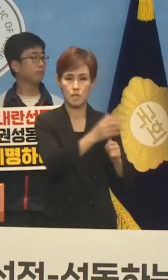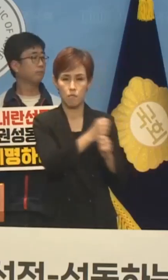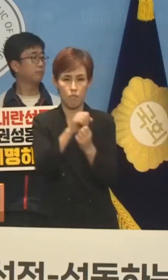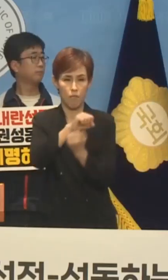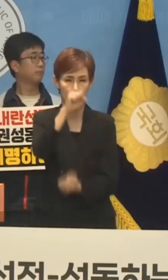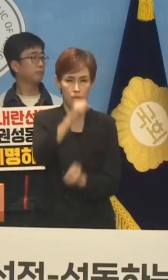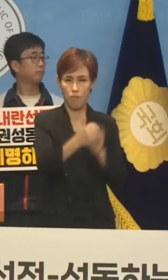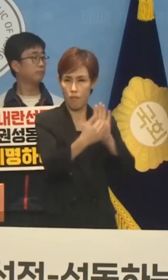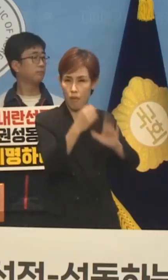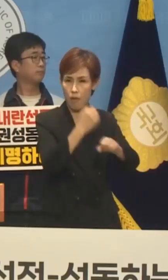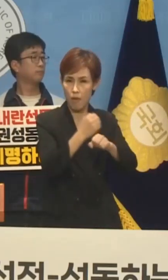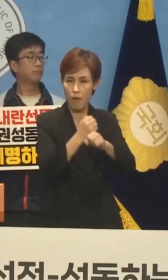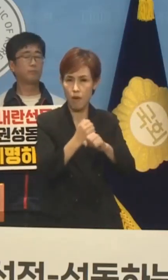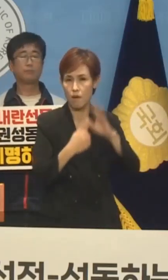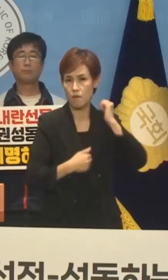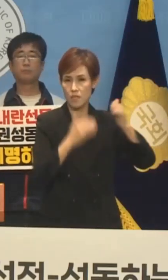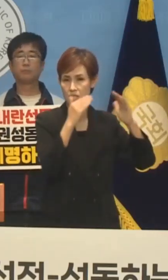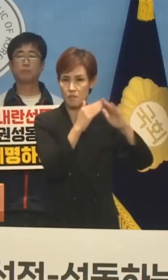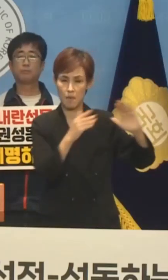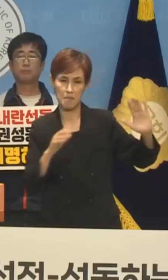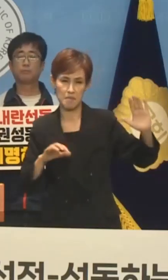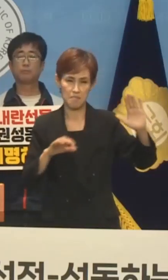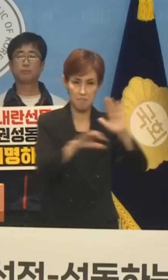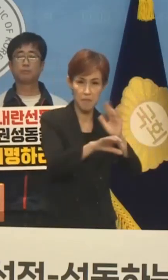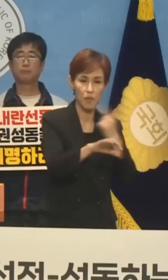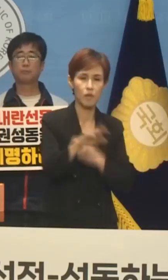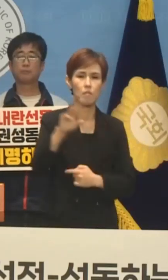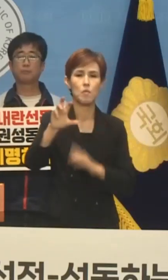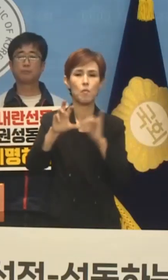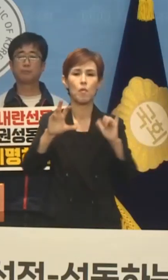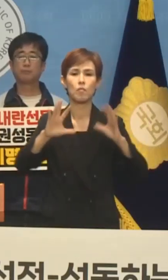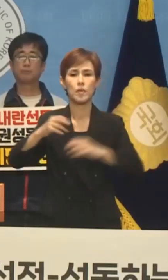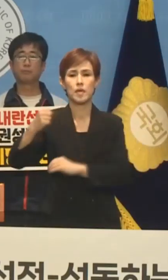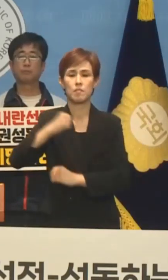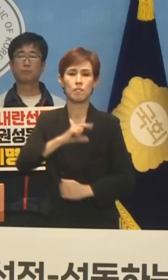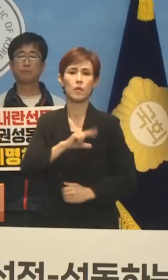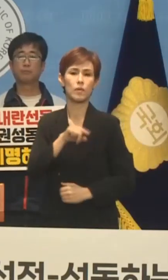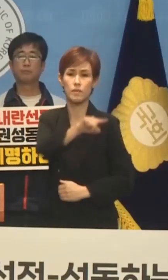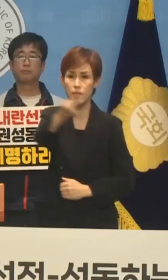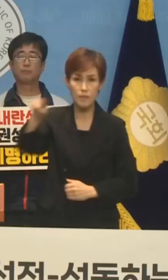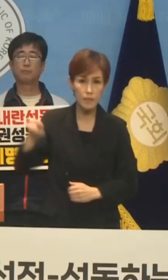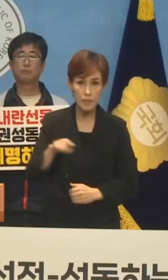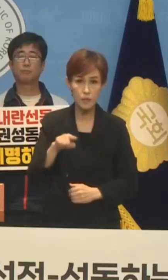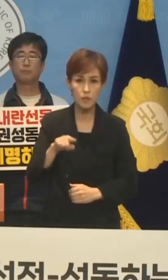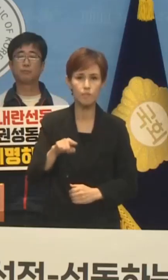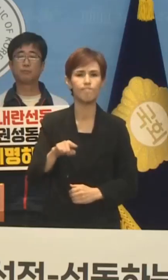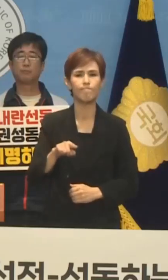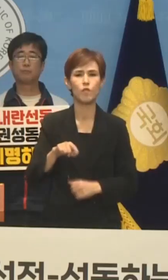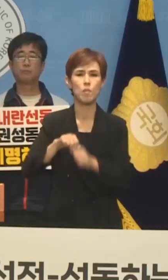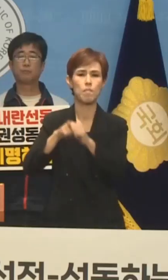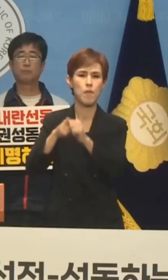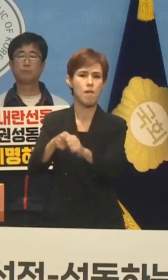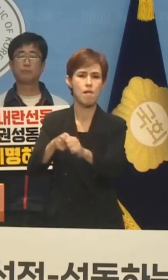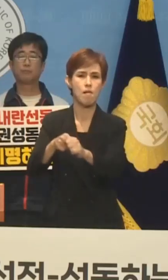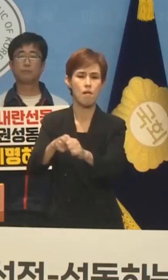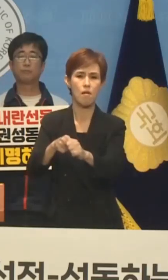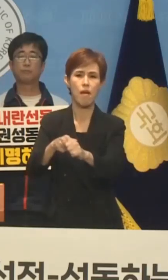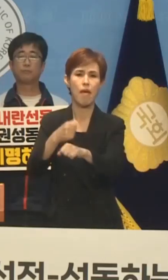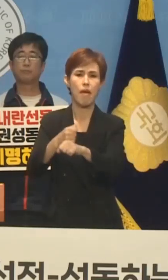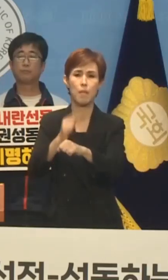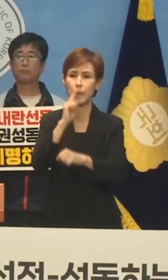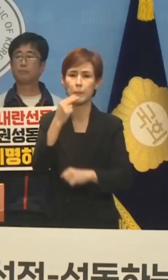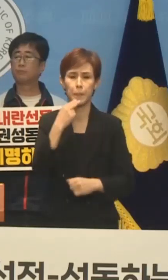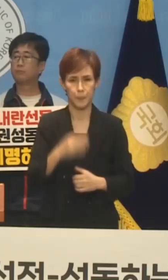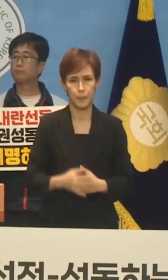저지하겠다며 한남동 관저 앞에 또다시 몰려간 35명의 국민의힘 의원들에게도 여전히 징계에 대한 언급조차